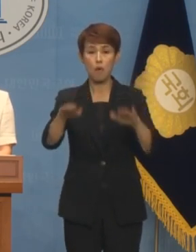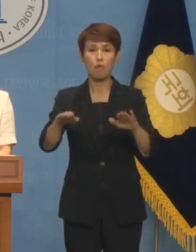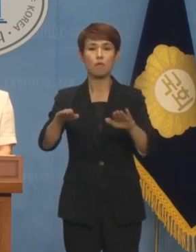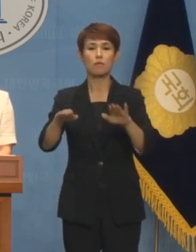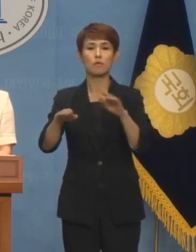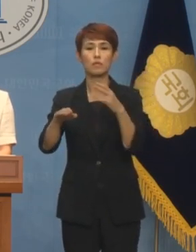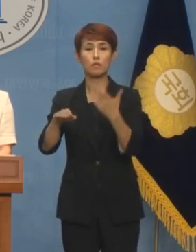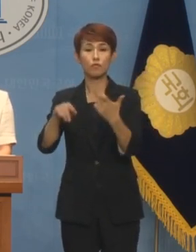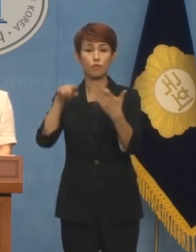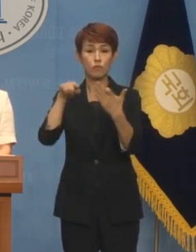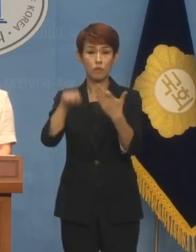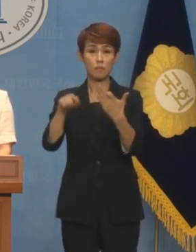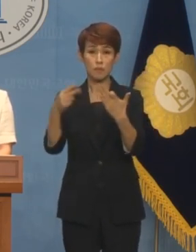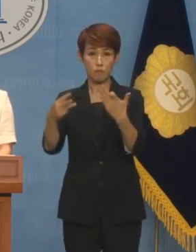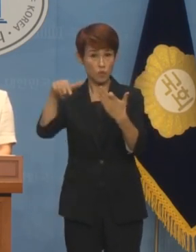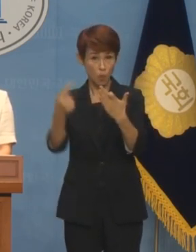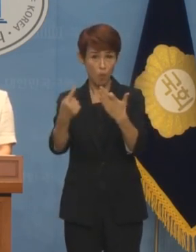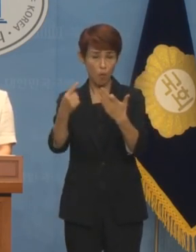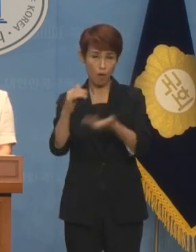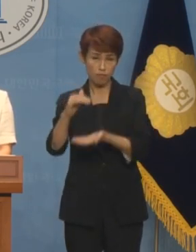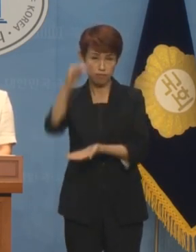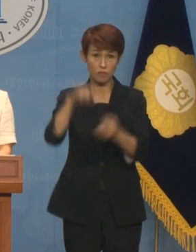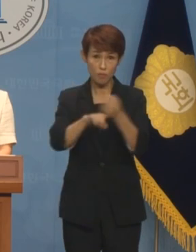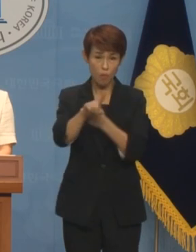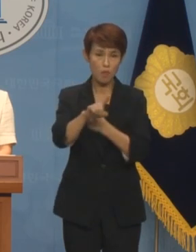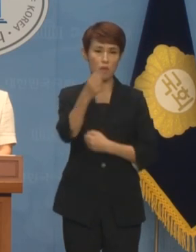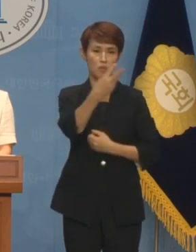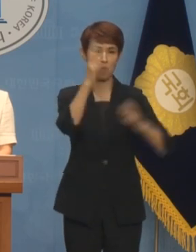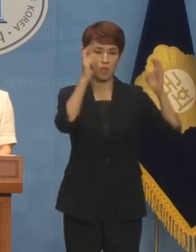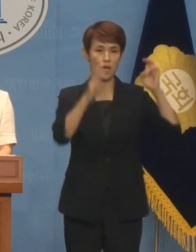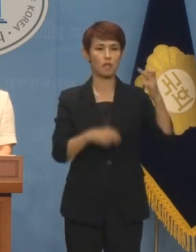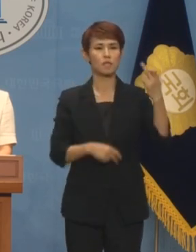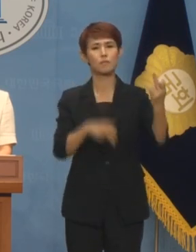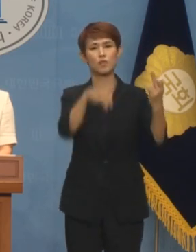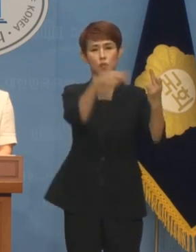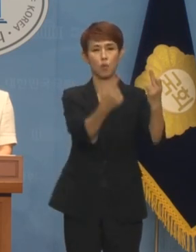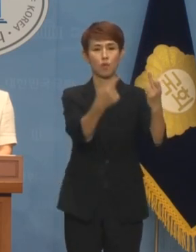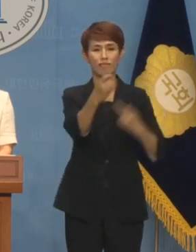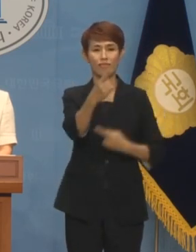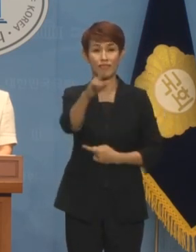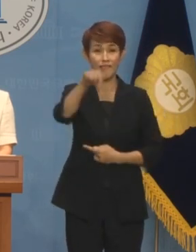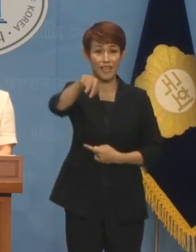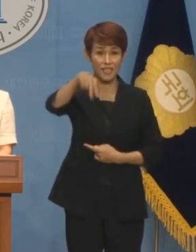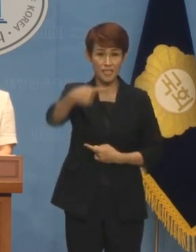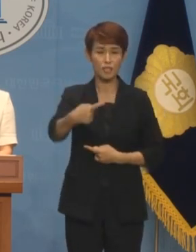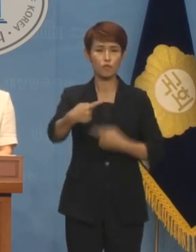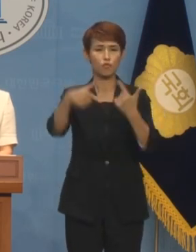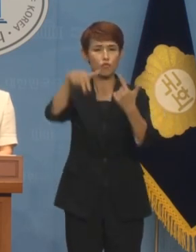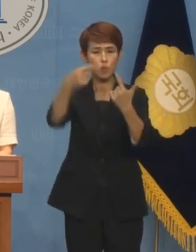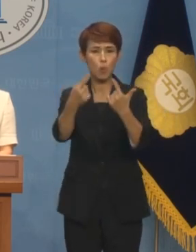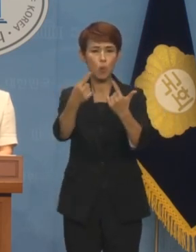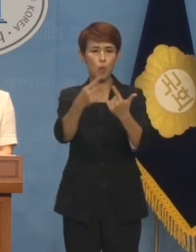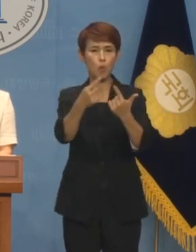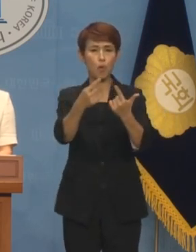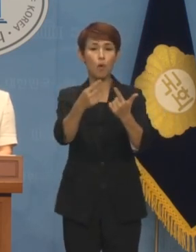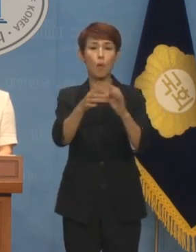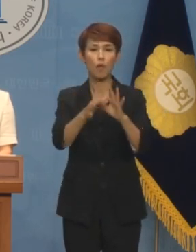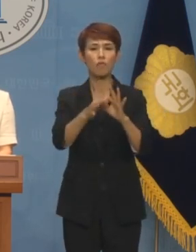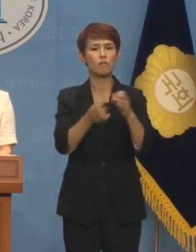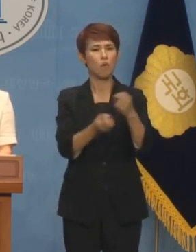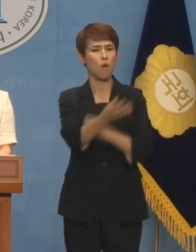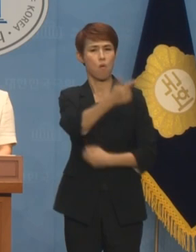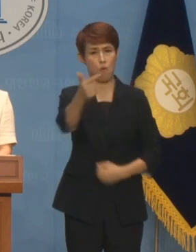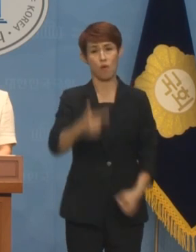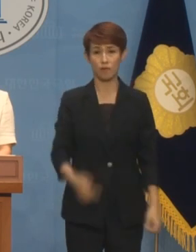가까이 증가한 것은 삼성과 12조 원 규모, 넥슨 6조 원 규모 상속세의 분할 납부에 따른 영향이